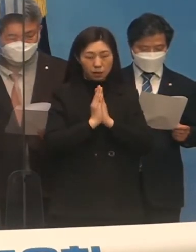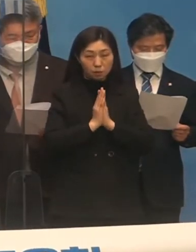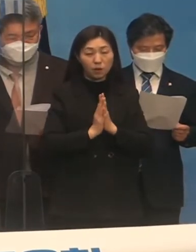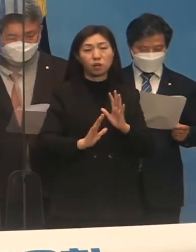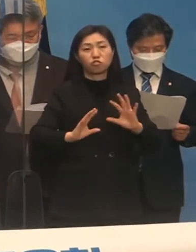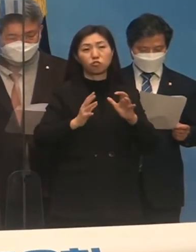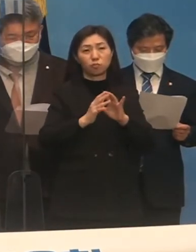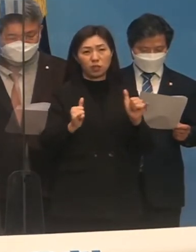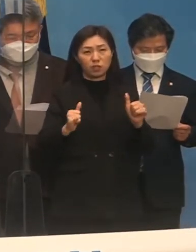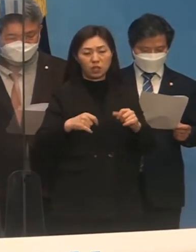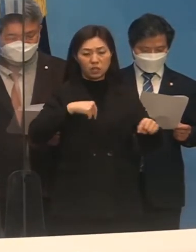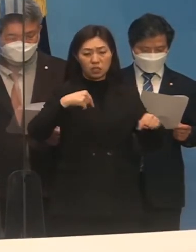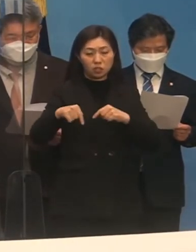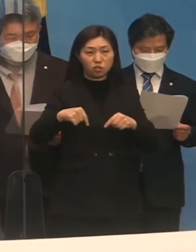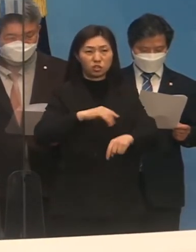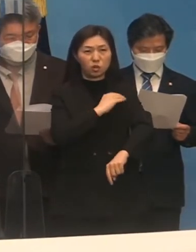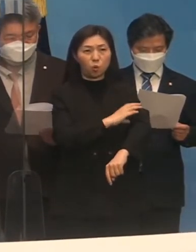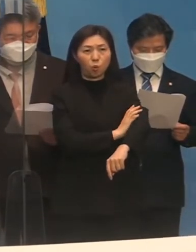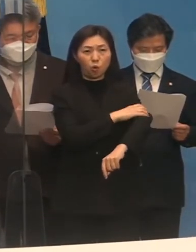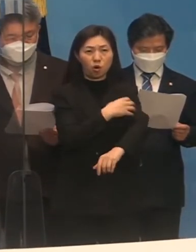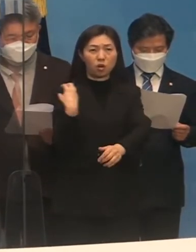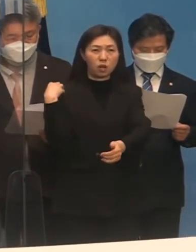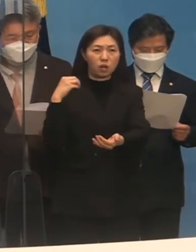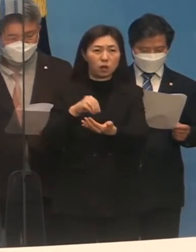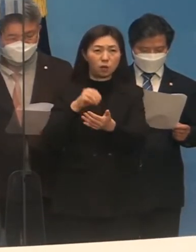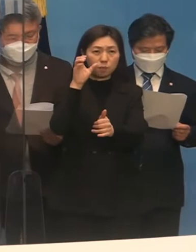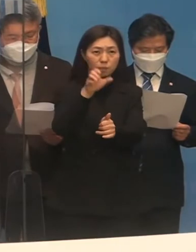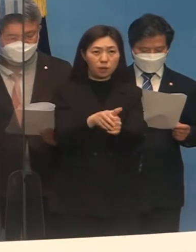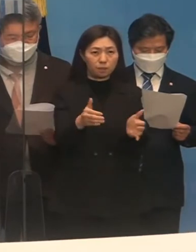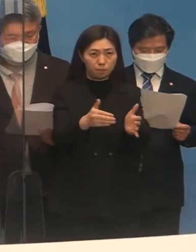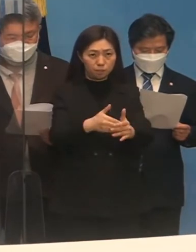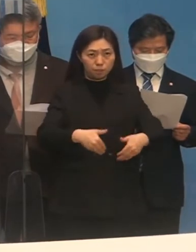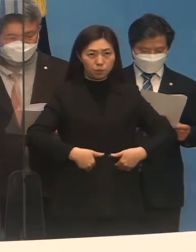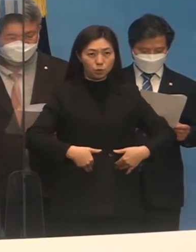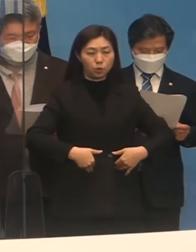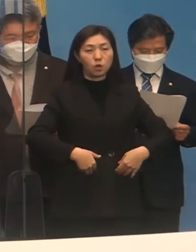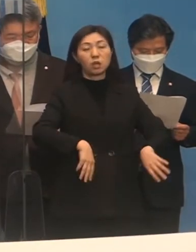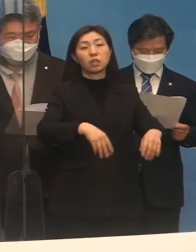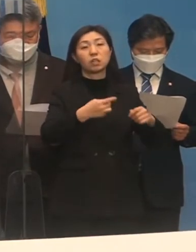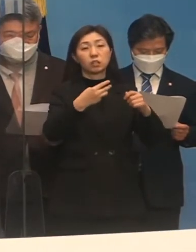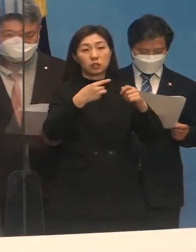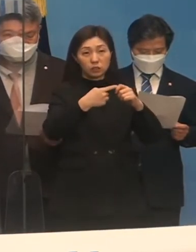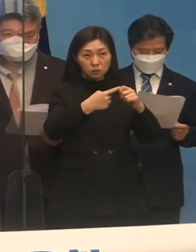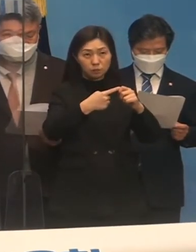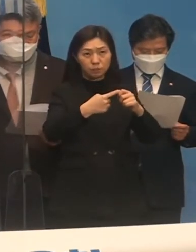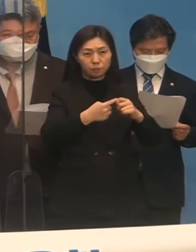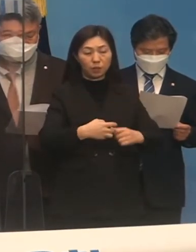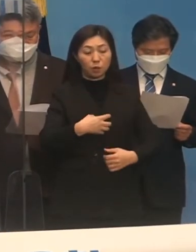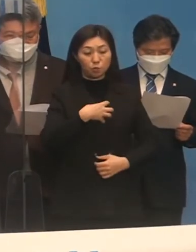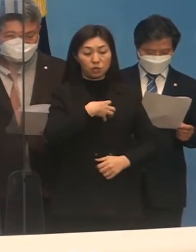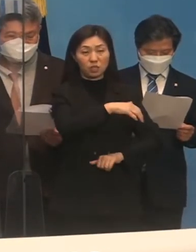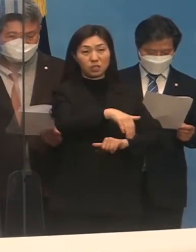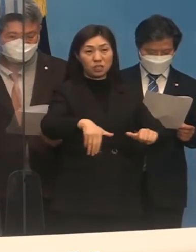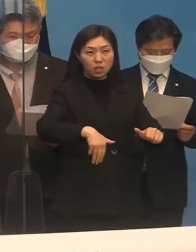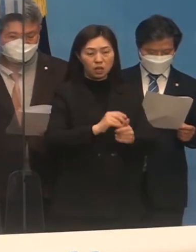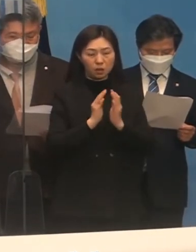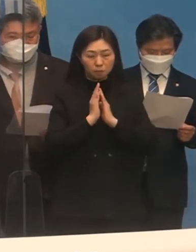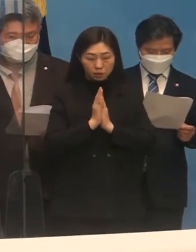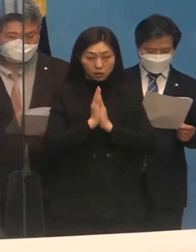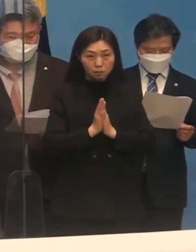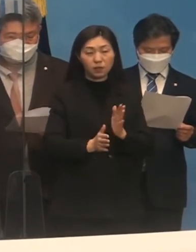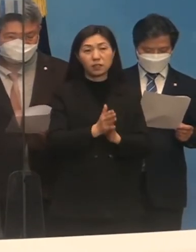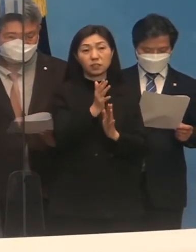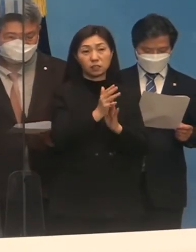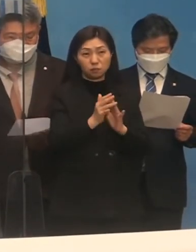돌려줘라. 하나, 미얀마 쿠데타 정부는 위기에 처한 미얀마인들을 돕기 위한 국제